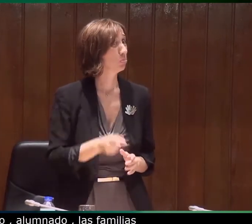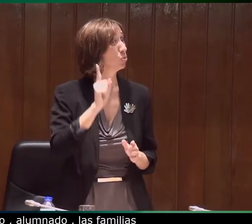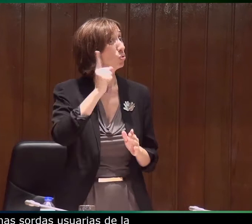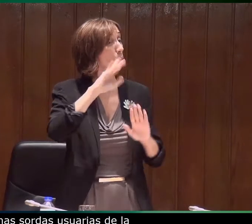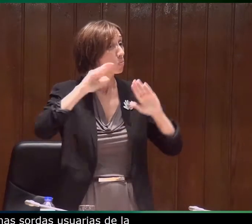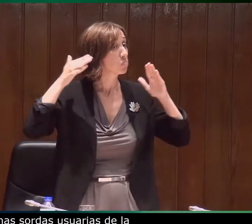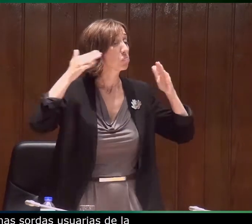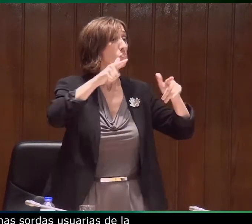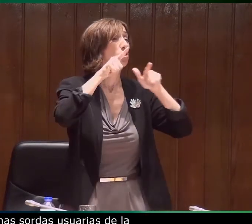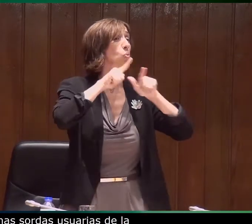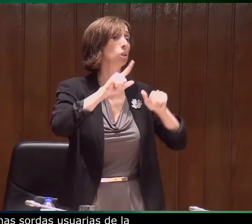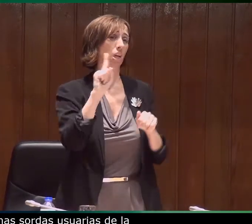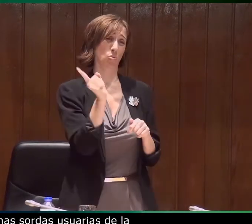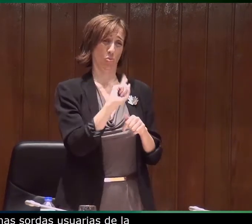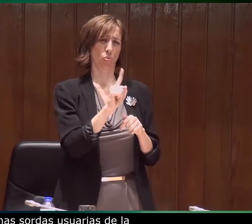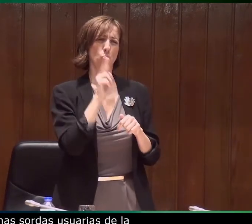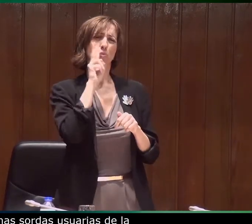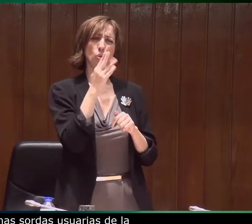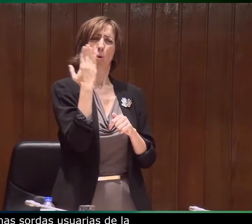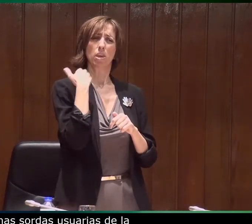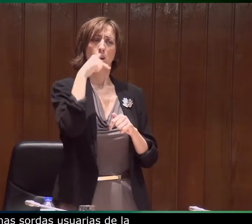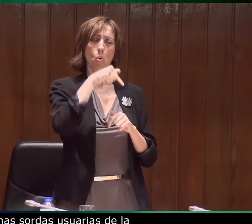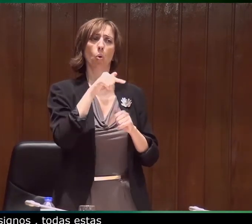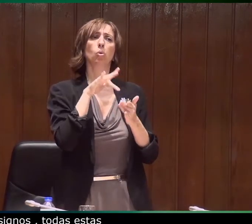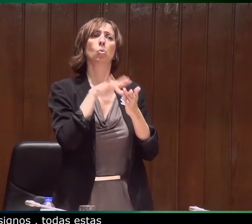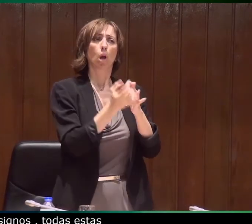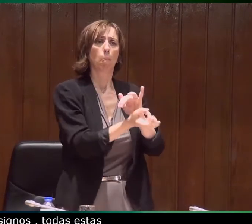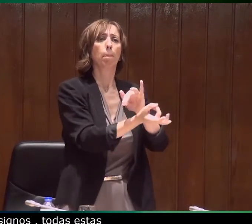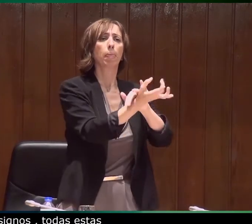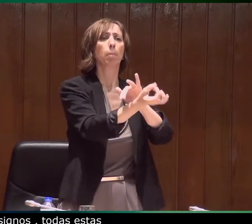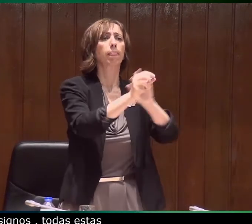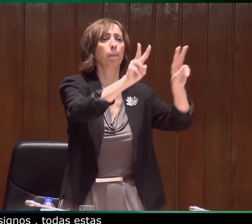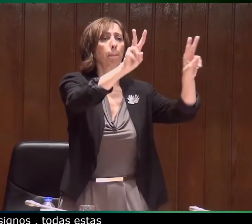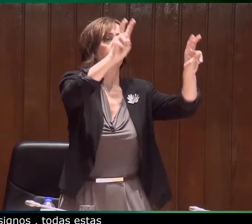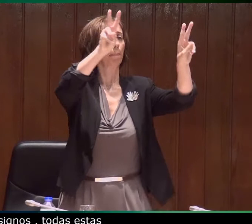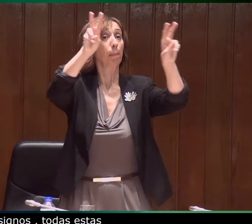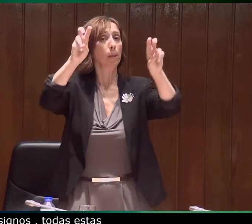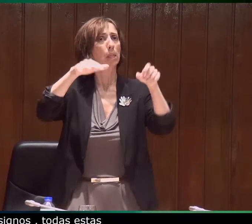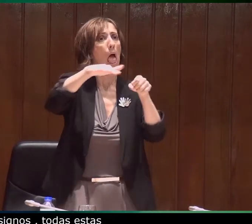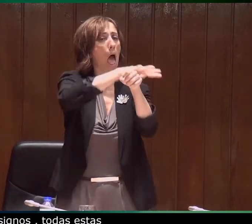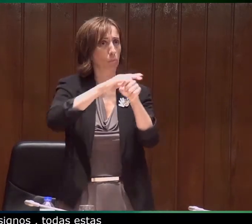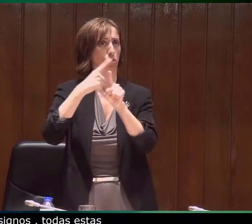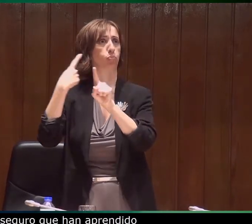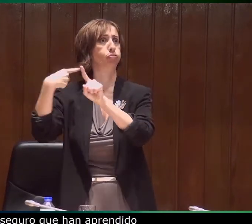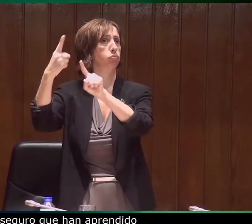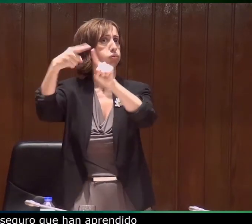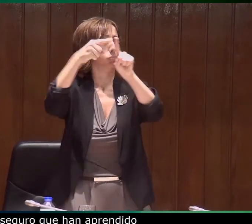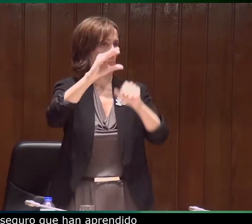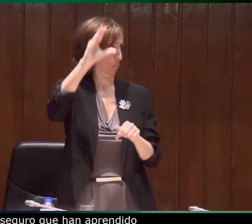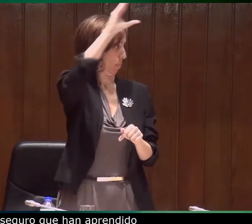muchísimo pero más allá de ese enfoque lingüístico que veía que ayer surgían diferentes